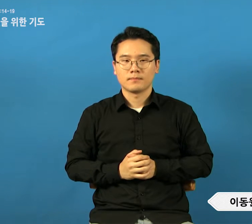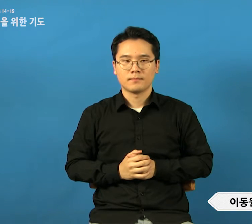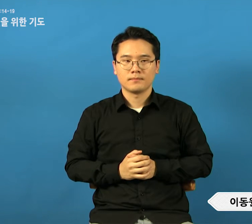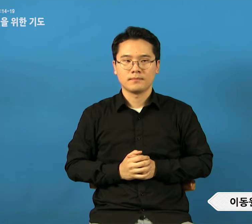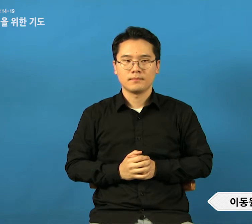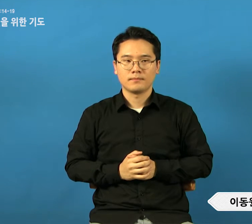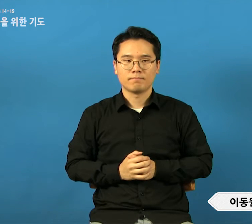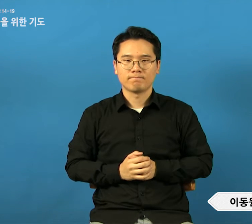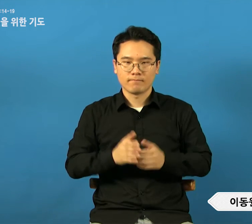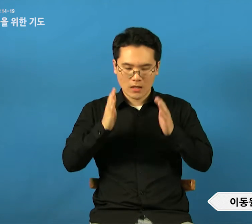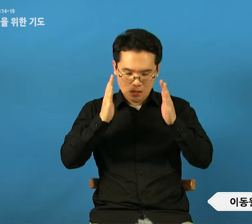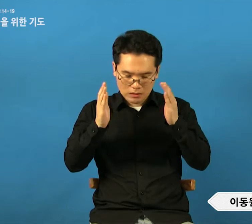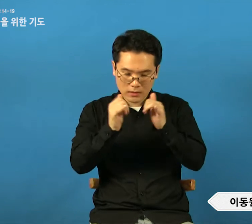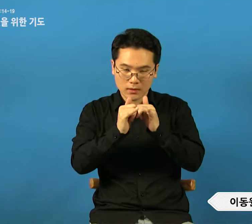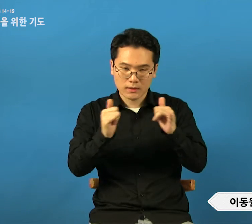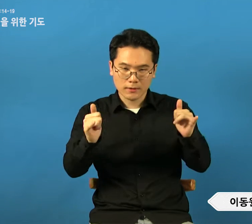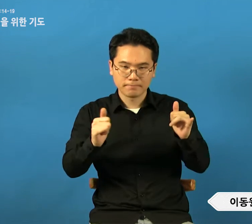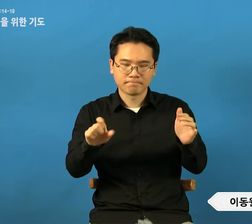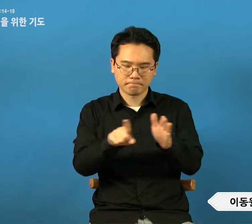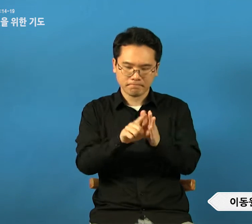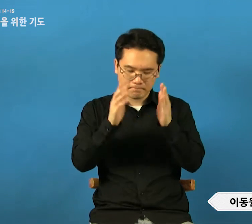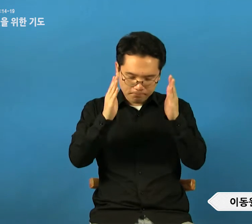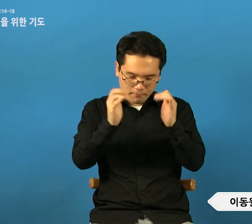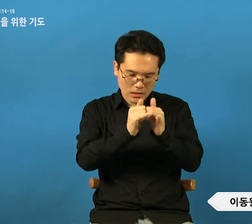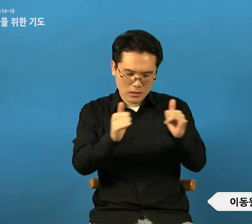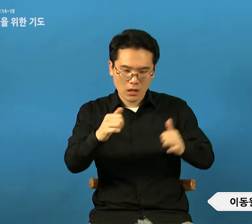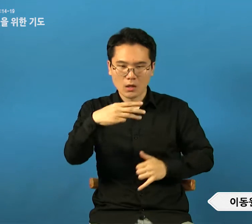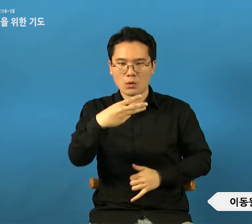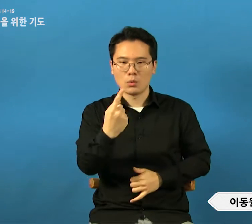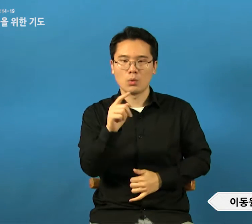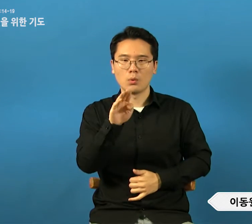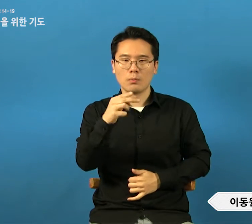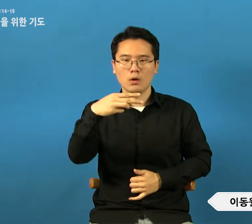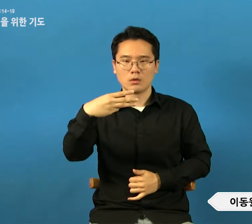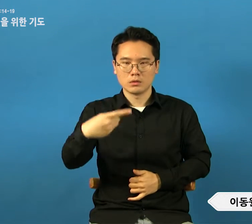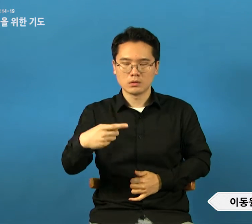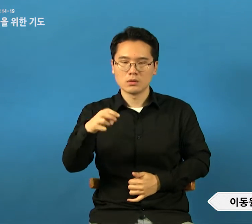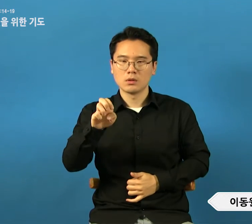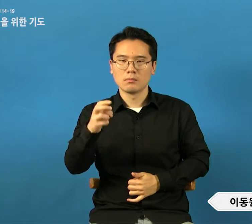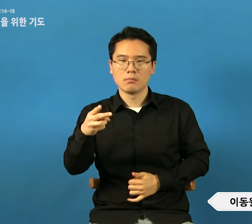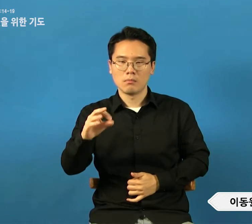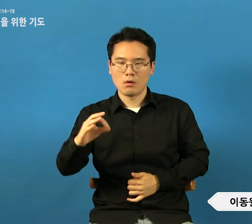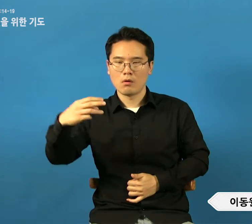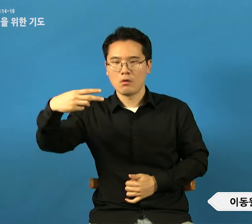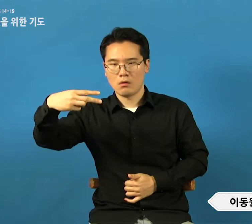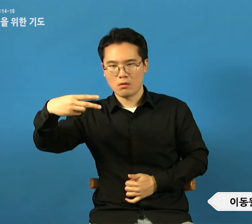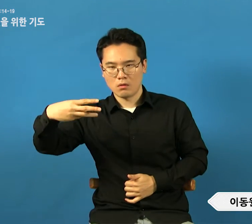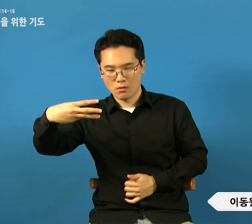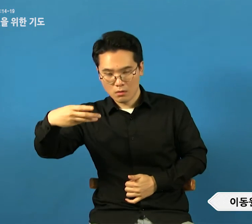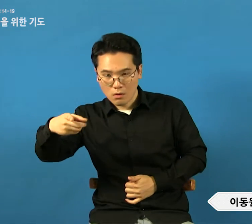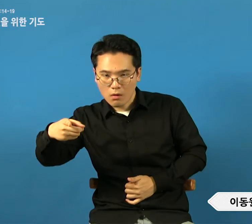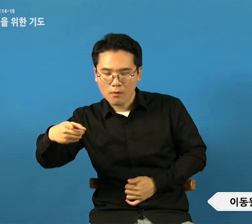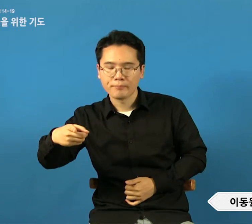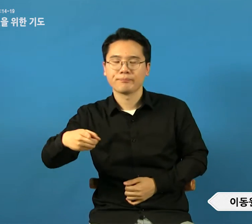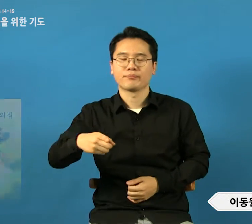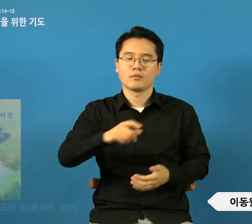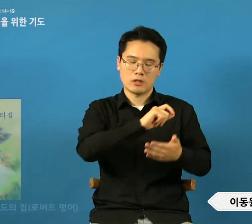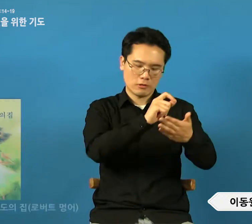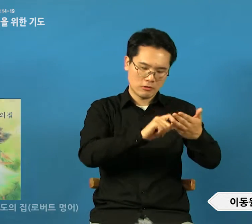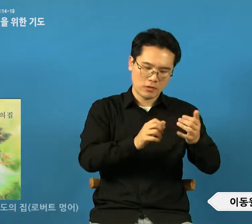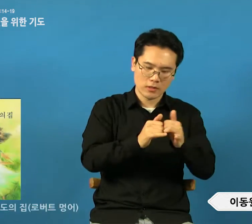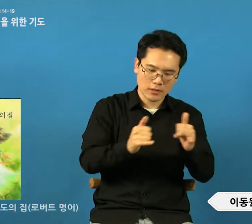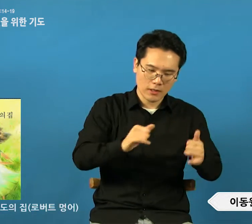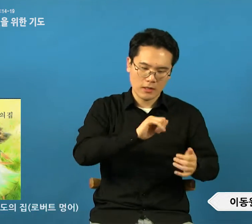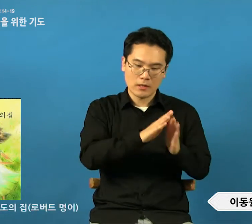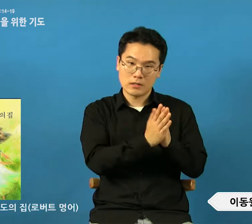신학자인 로버트 멍어라는 사람이 쓴 책 가운데 제가 종종 소개하는 내 마음 그리스도의 집이라는 책이 있습니다. My